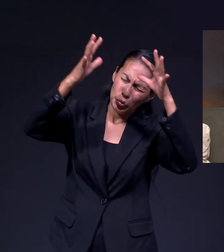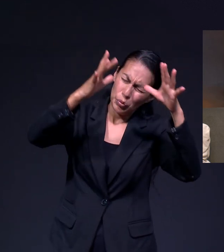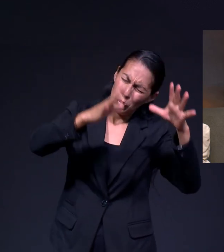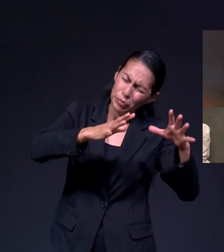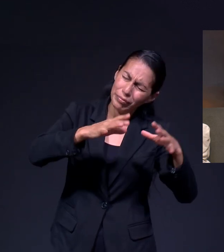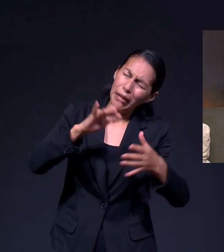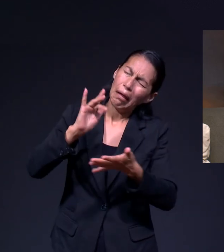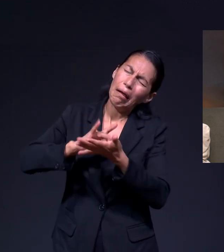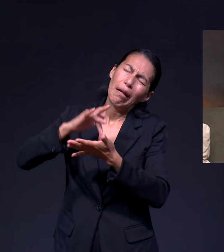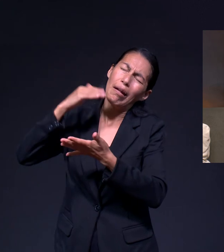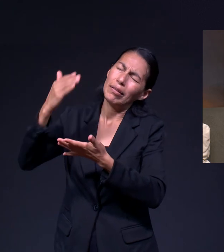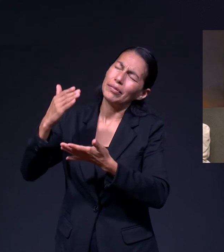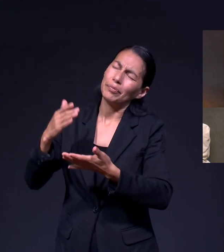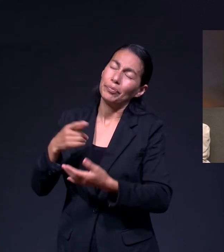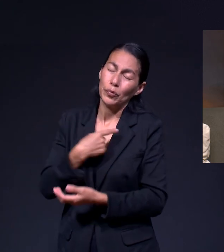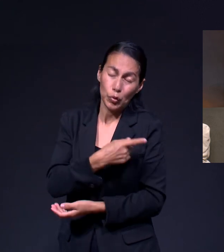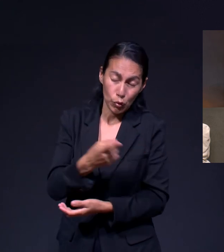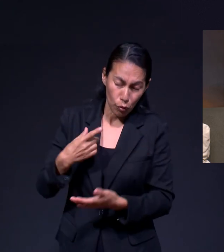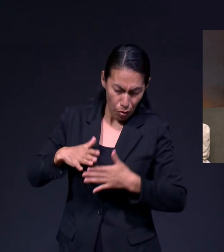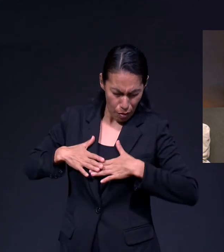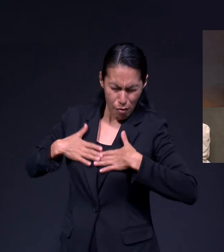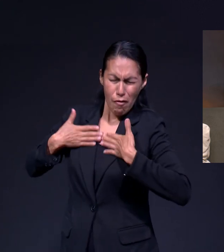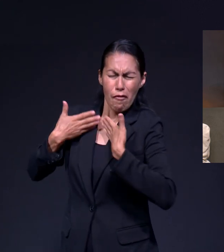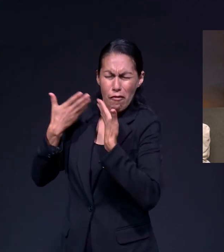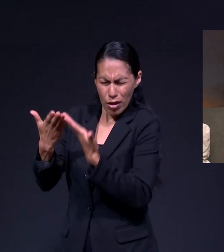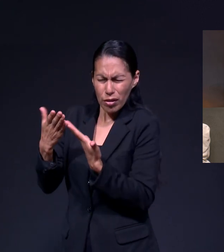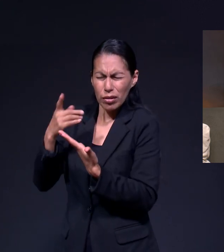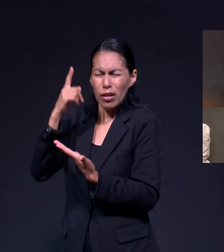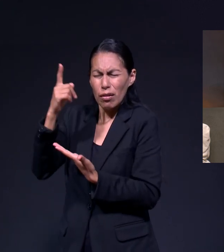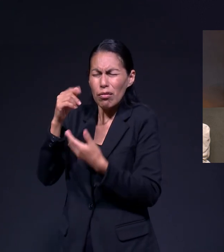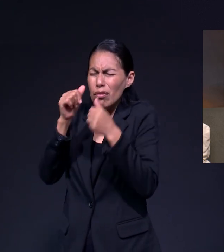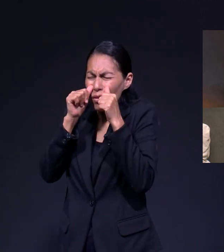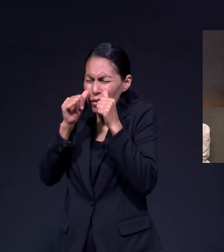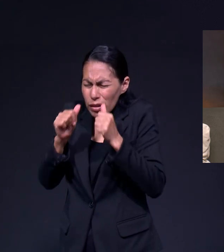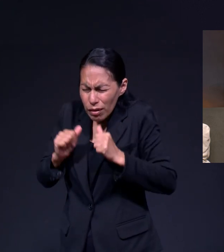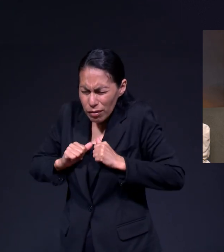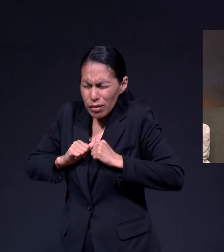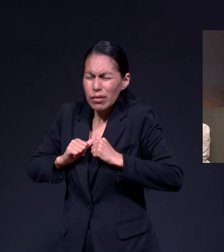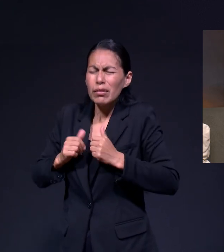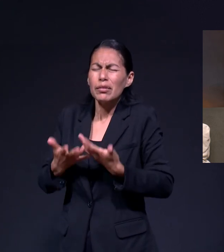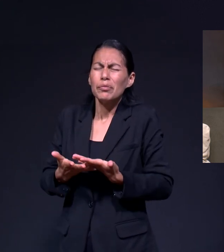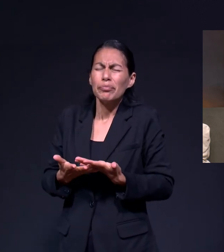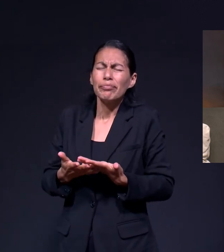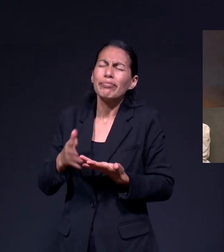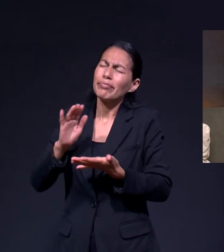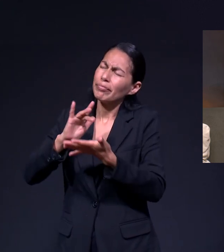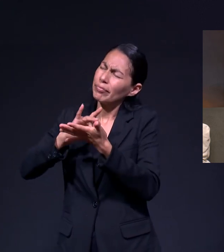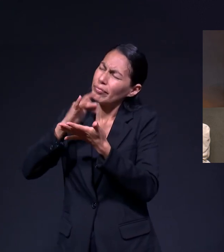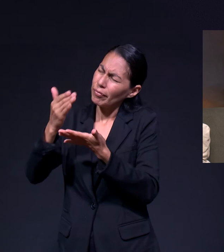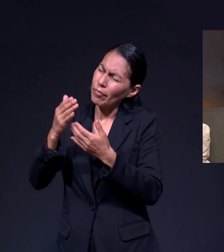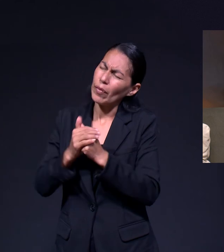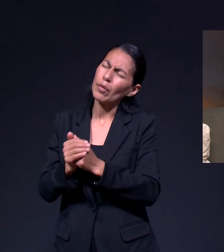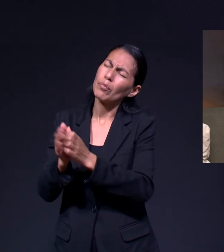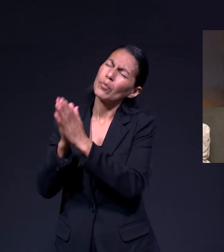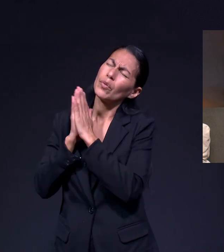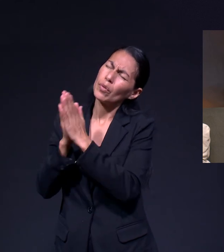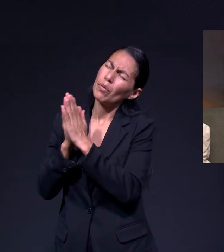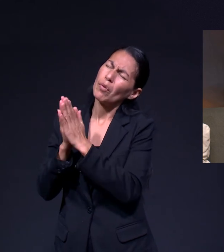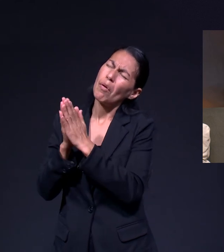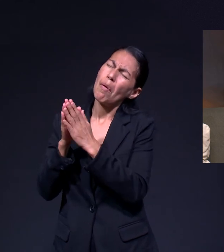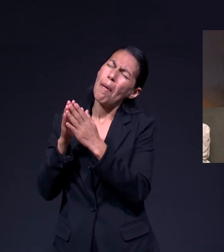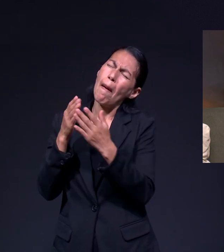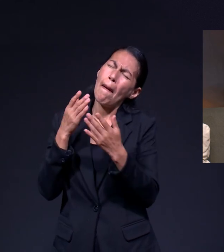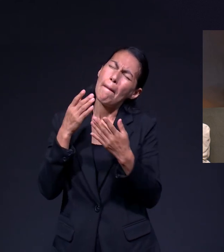esa confianza señor de que tú nos escuchas vemos todas nuestras condolencias todas nuestras también nuestras peticiones